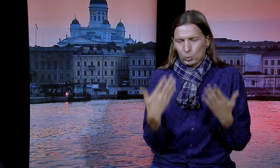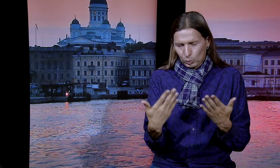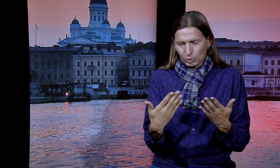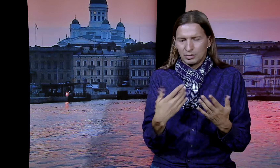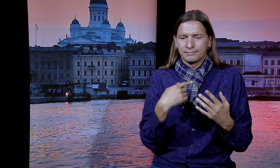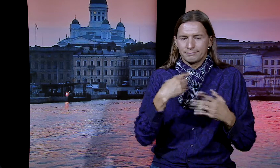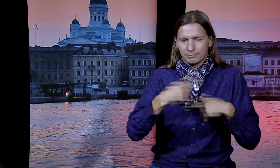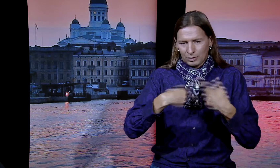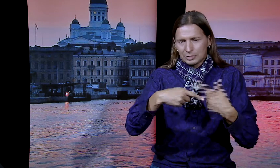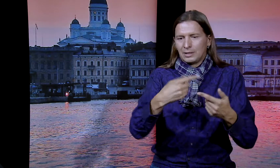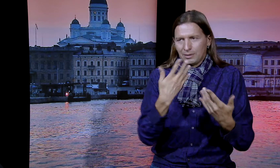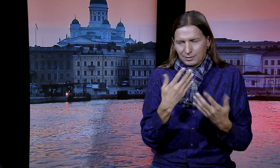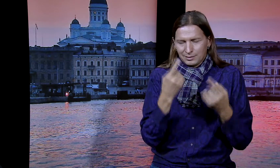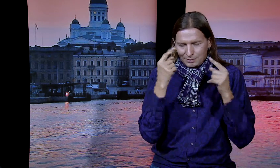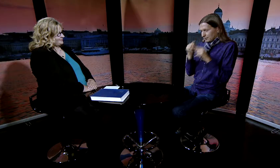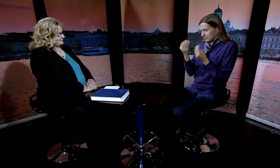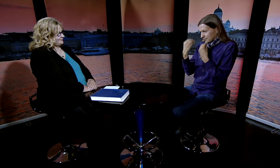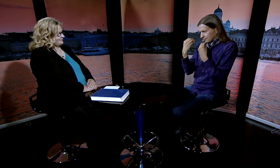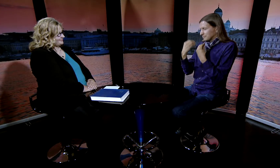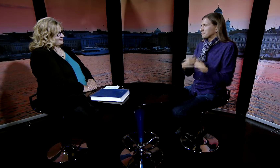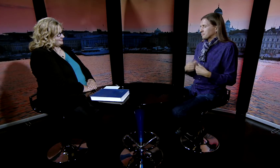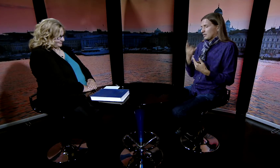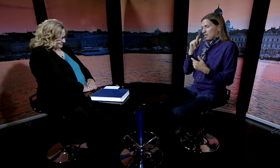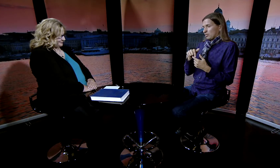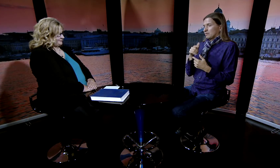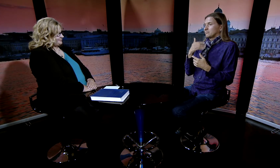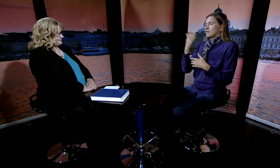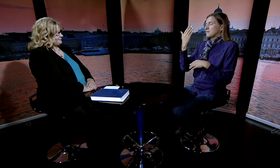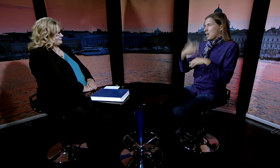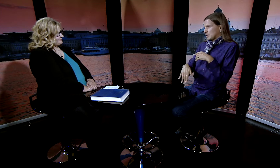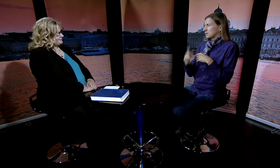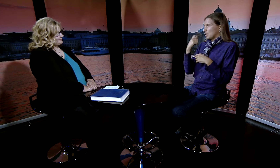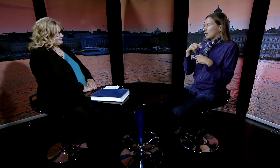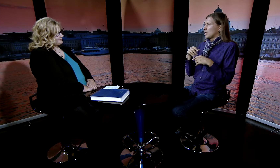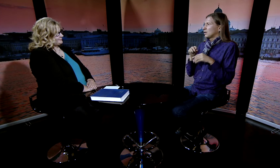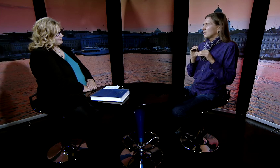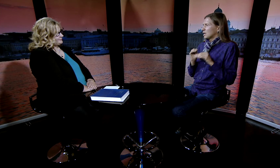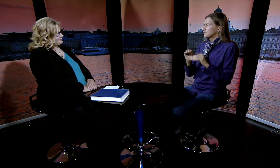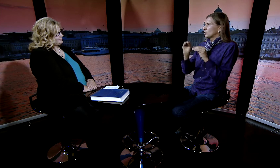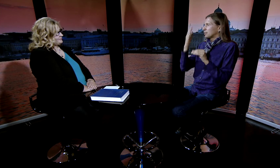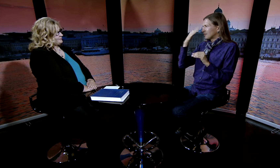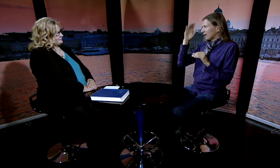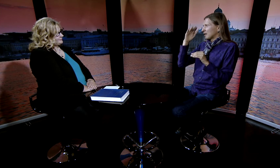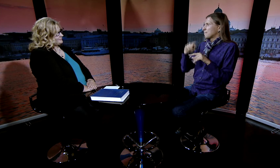gradu-deco-vaiheeseen. Ja tämä työ on käynnissä. Sen jälkeen valmistun kasvatustieteiden maisteriksi.